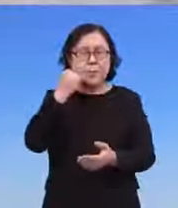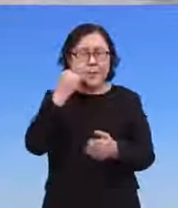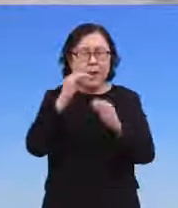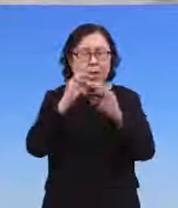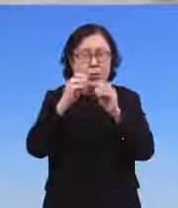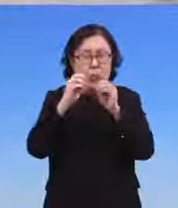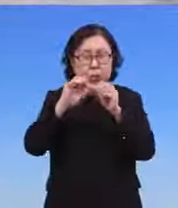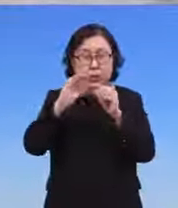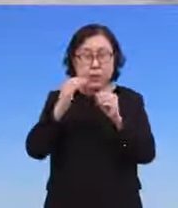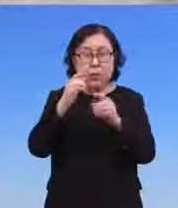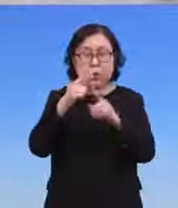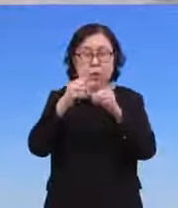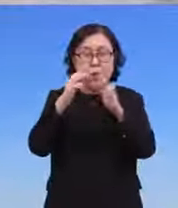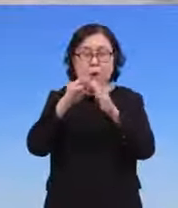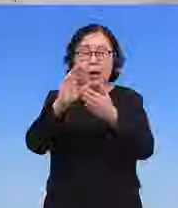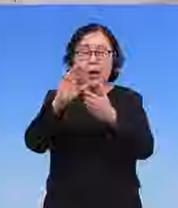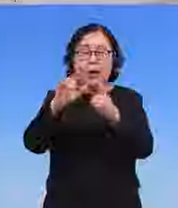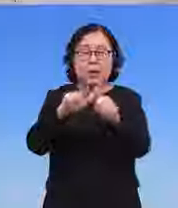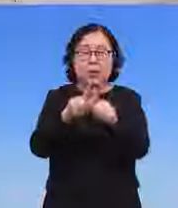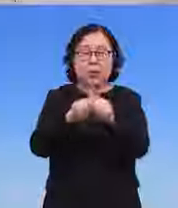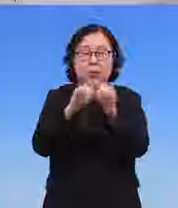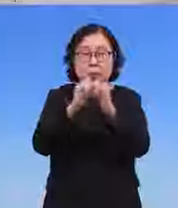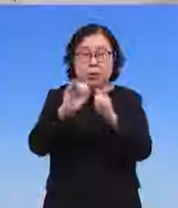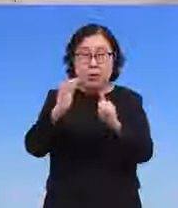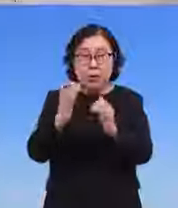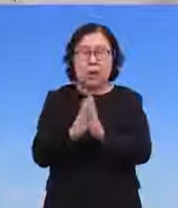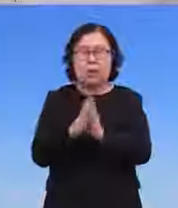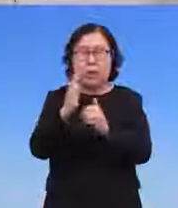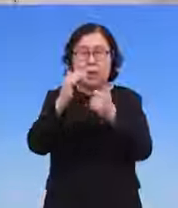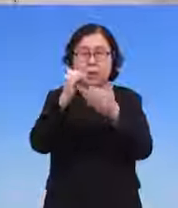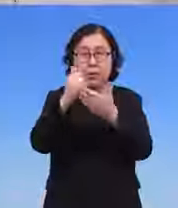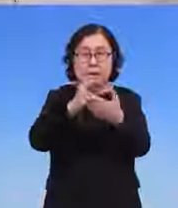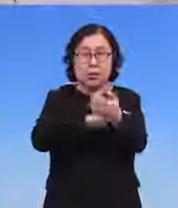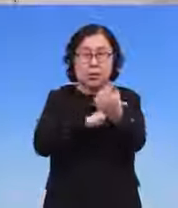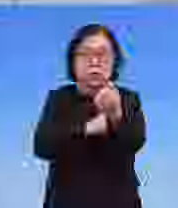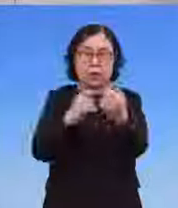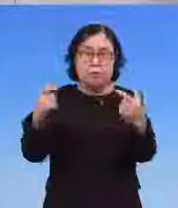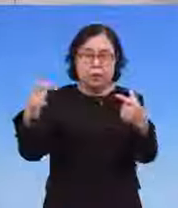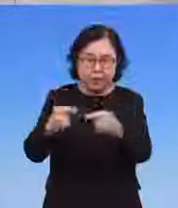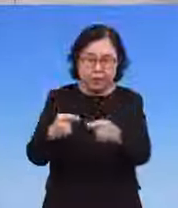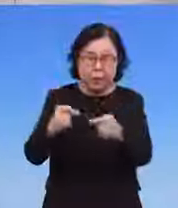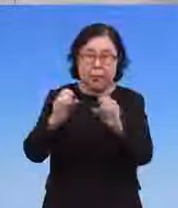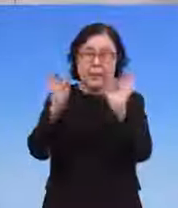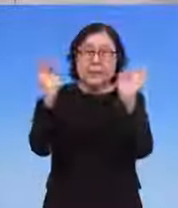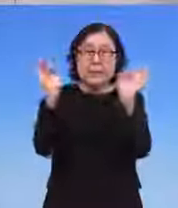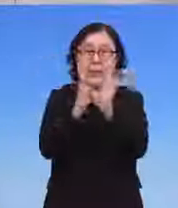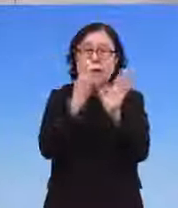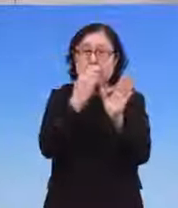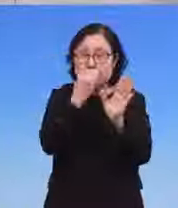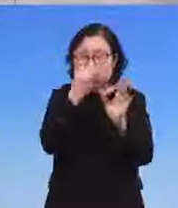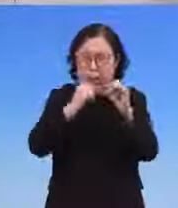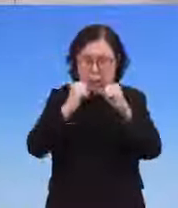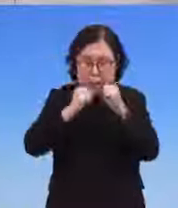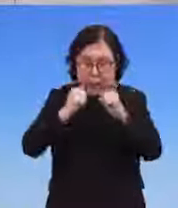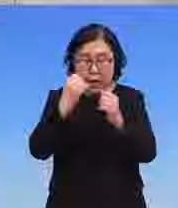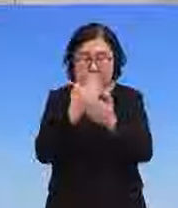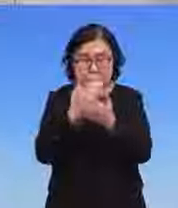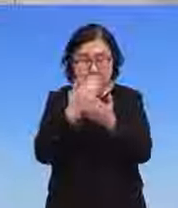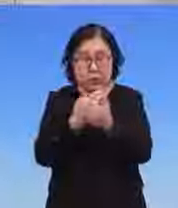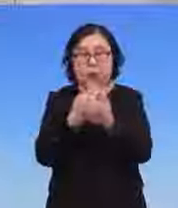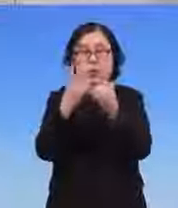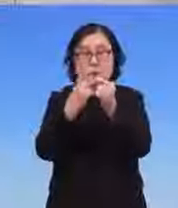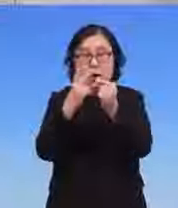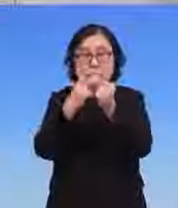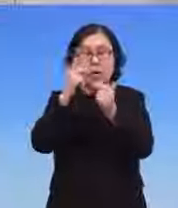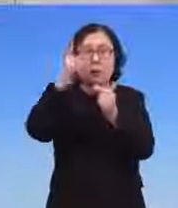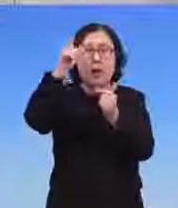교회와 크리스찬 되게 하여 주시고 하나님의 능력으로 이것들이 빨리 잠재워질 수 있도록 역사하여 주시옵소서. 두 번째 기도 제목이